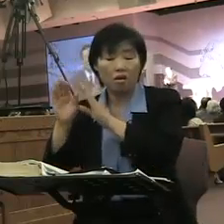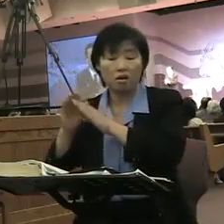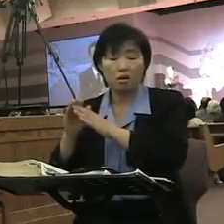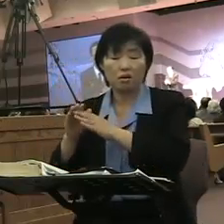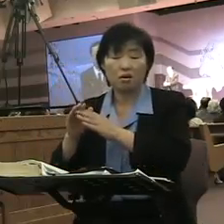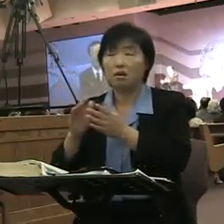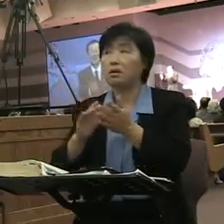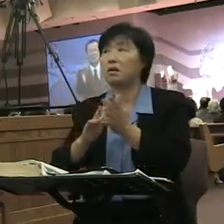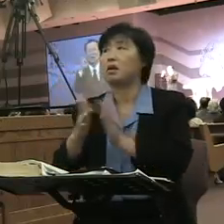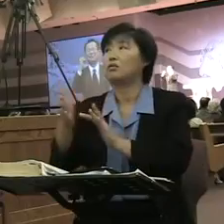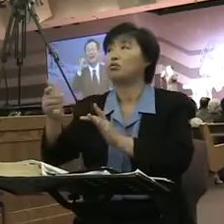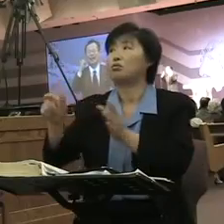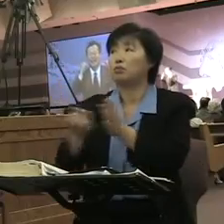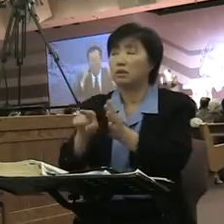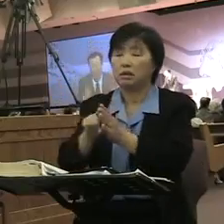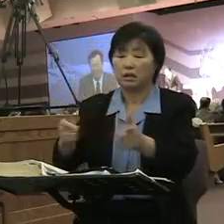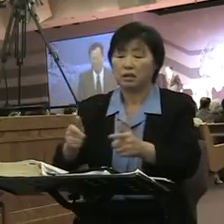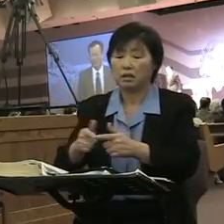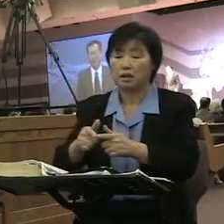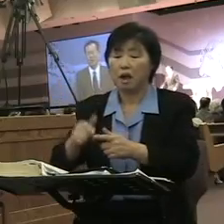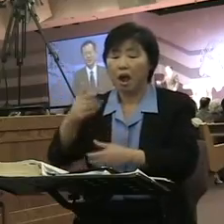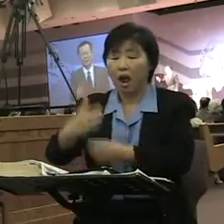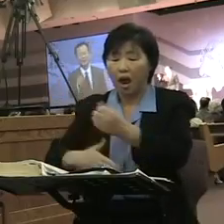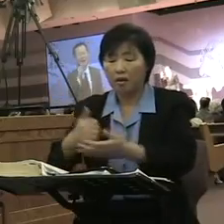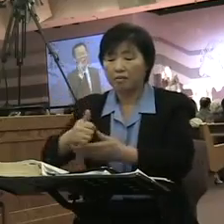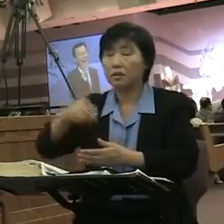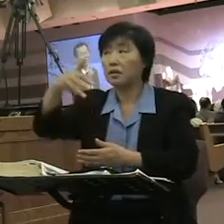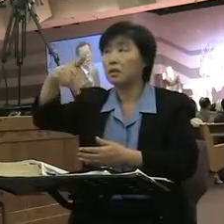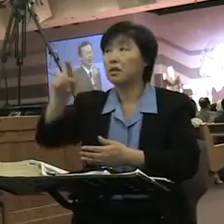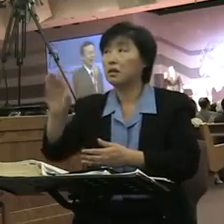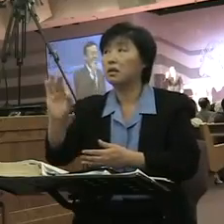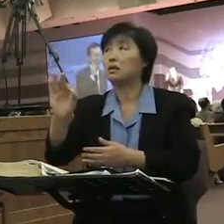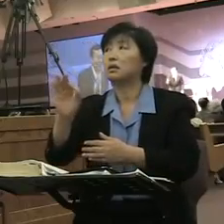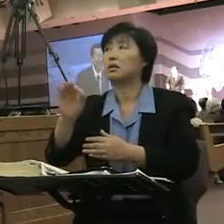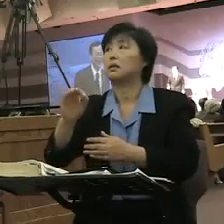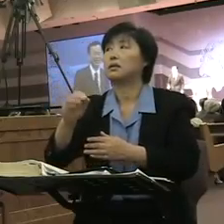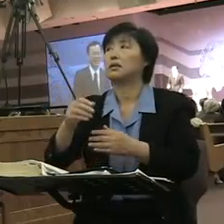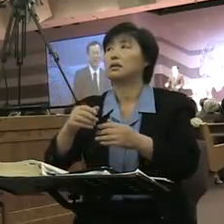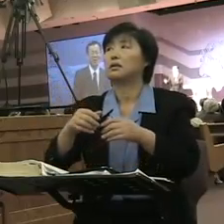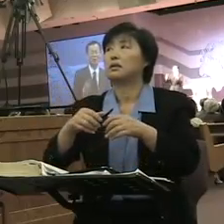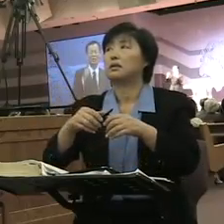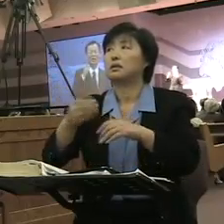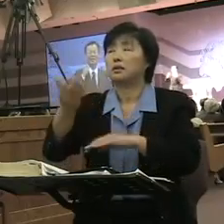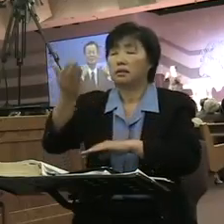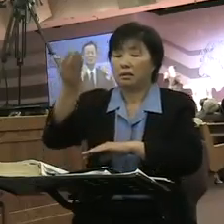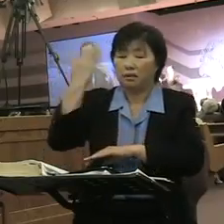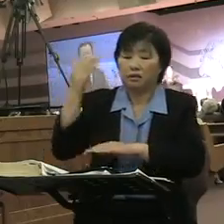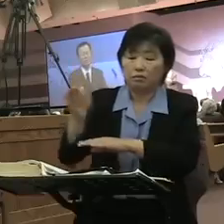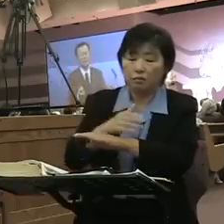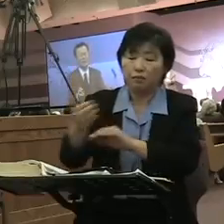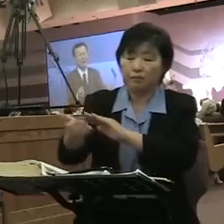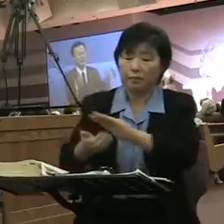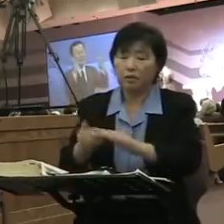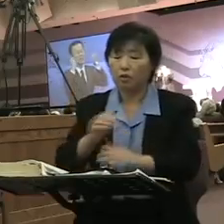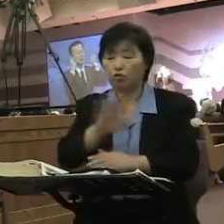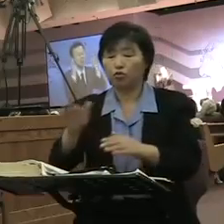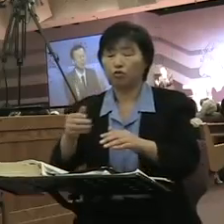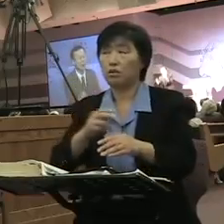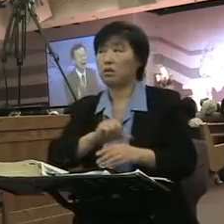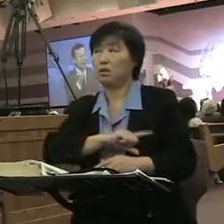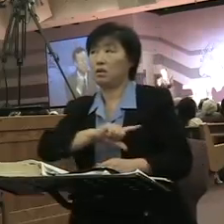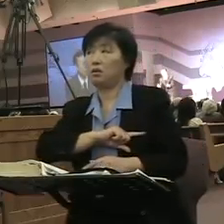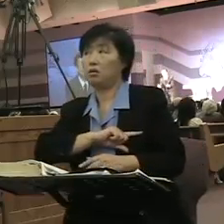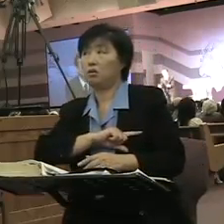하나님께서 창세전부터 섬세하게 계획하시고 섬세하게 한 사람 한 사람 이름을 아시고 우리들의 이름을 부르시면서